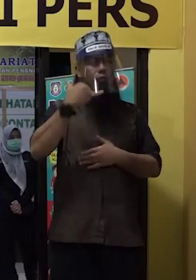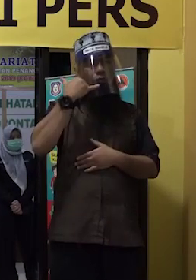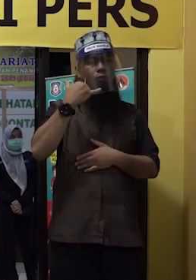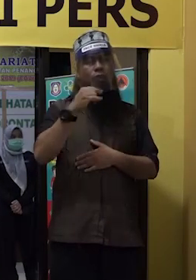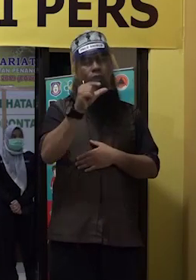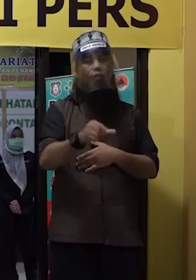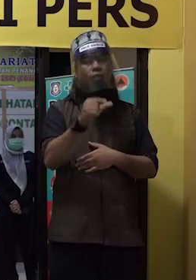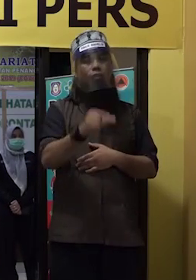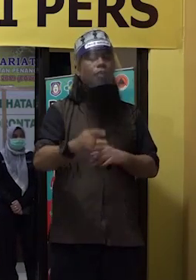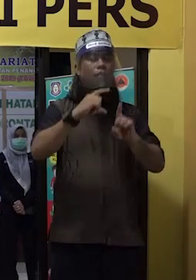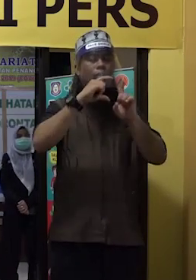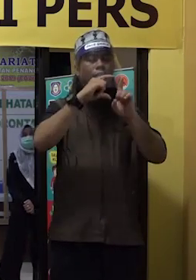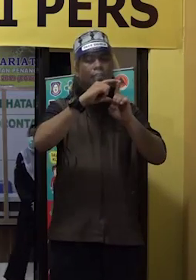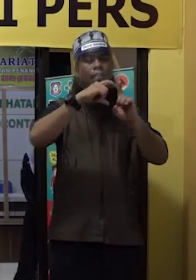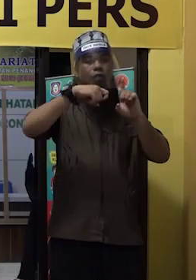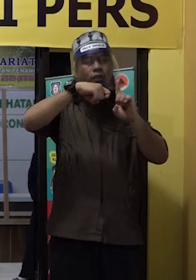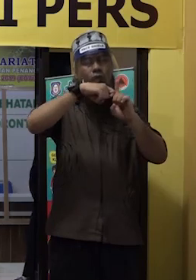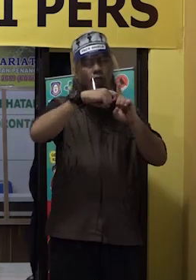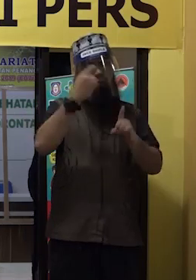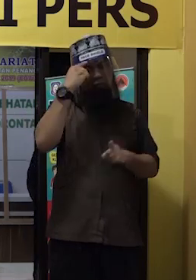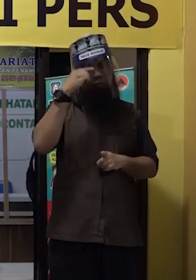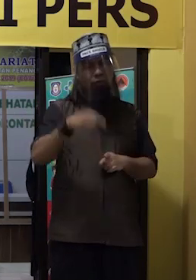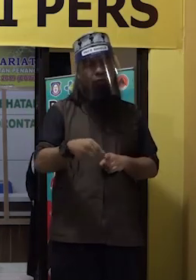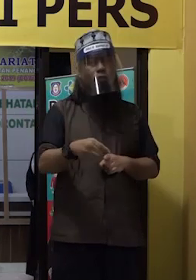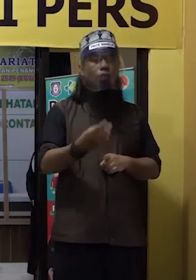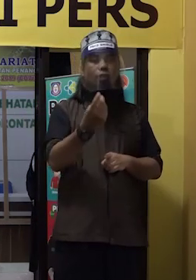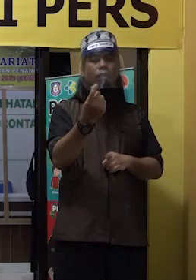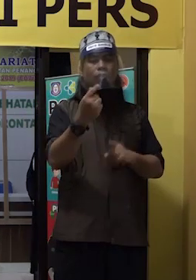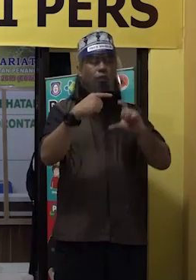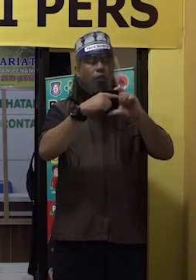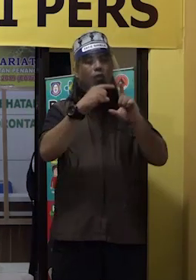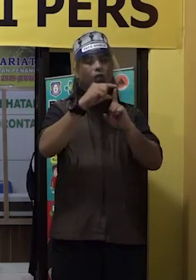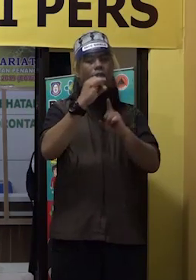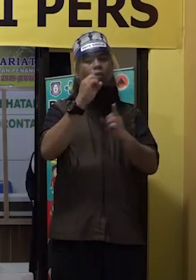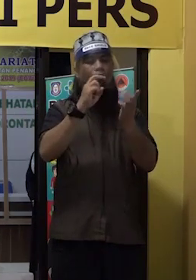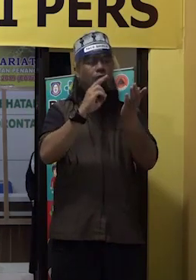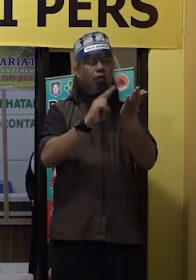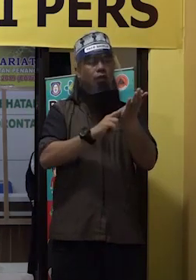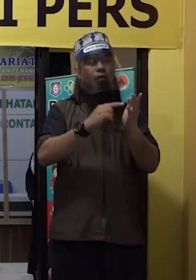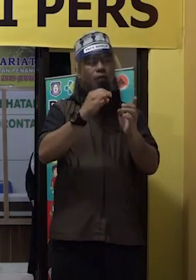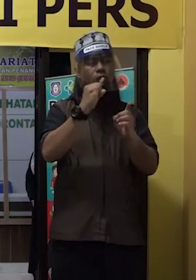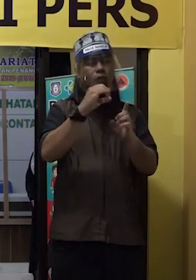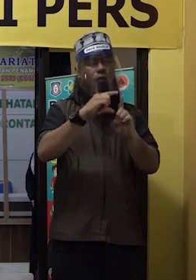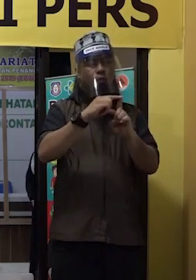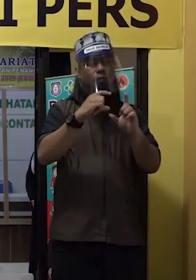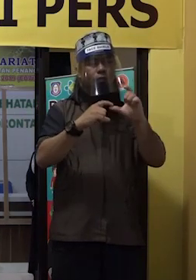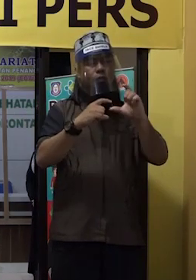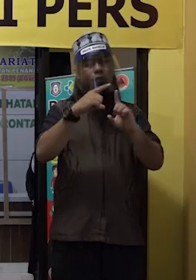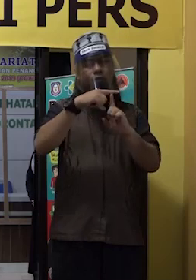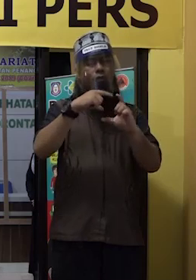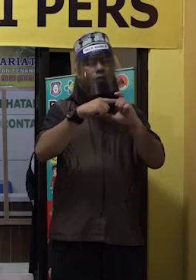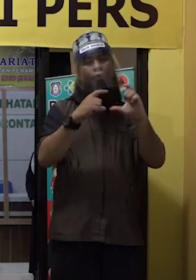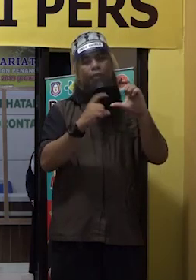swab dengan rapid itu untuk yang dilaksanakan oleh gugus tugas adalah sesuai dengan